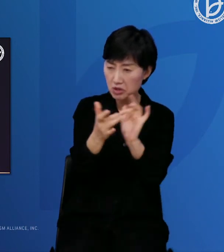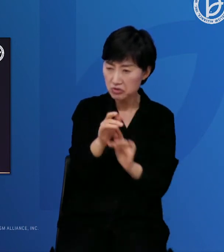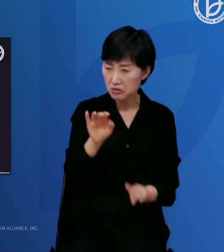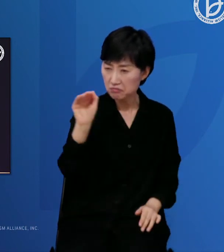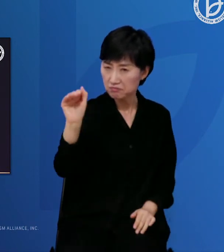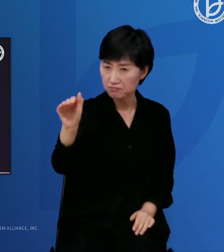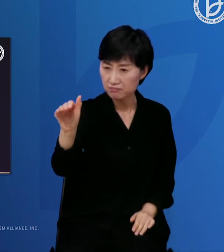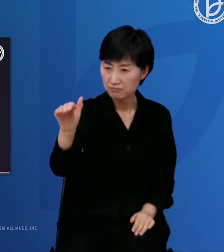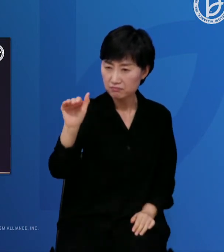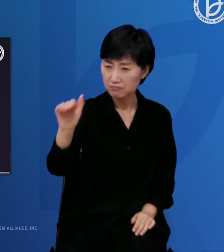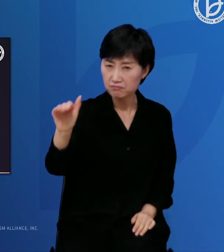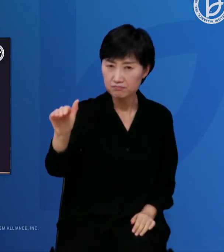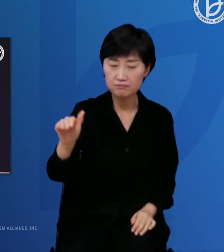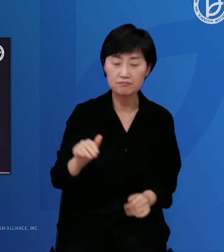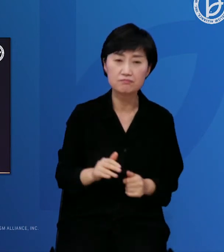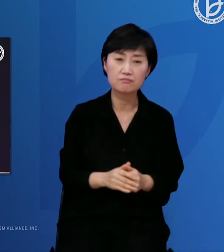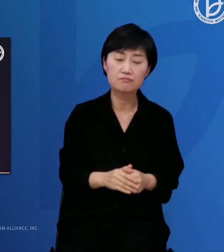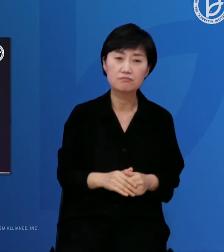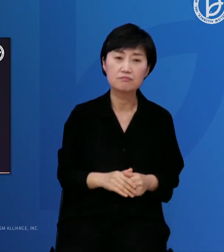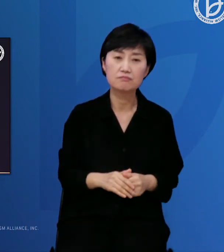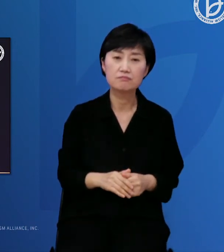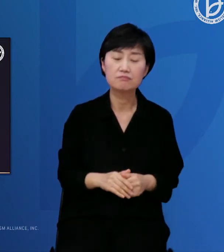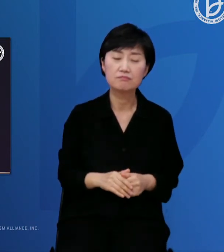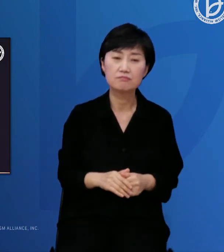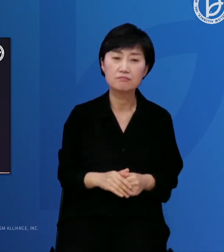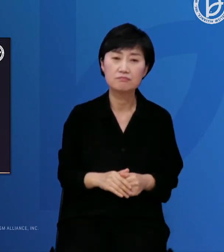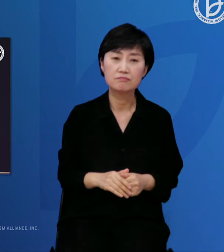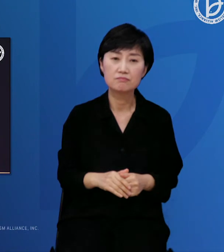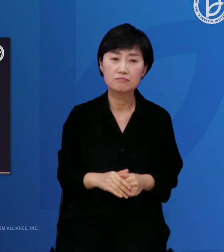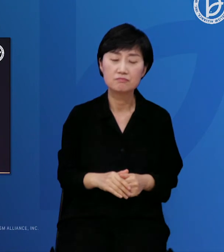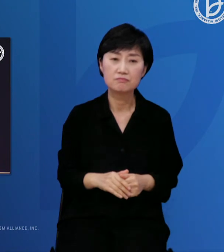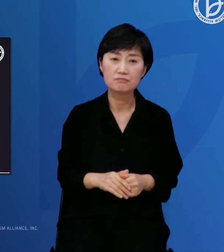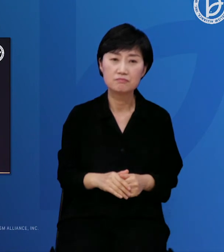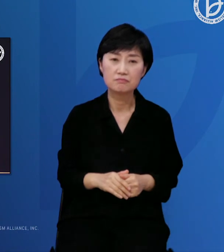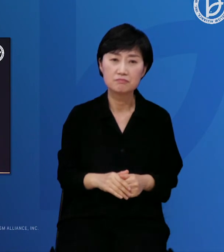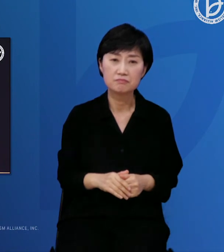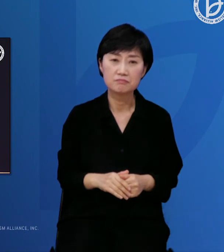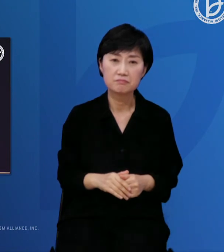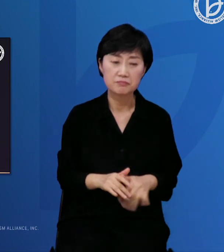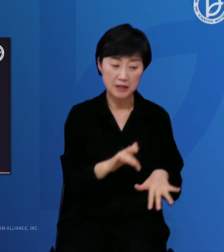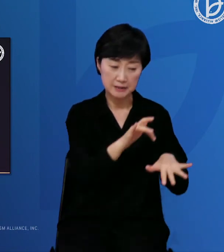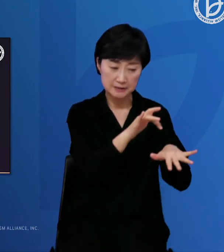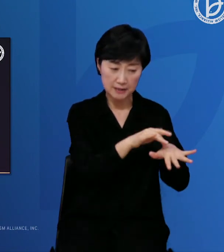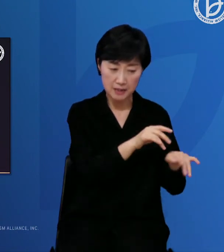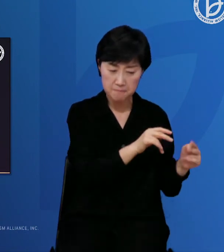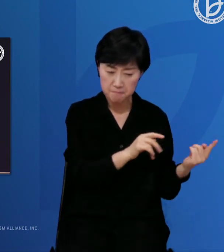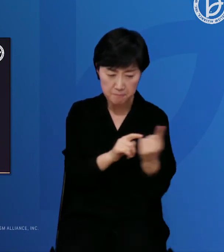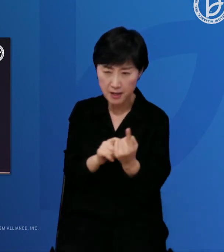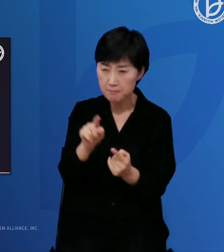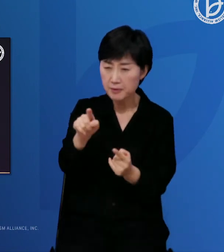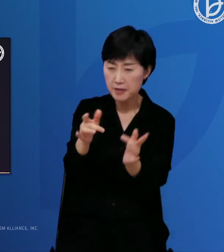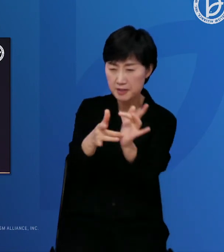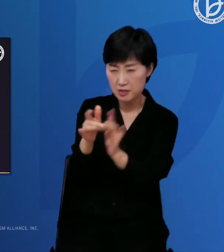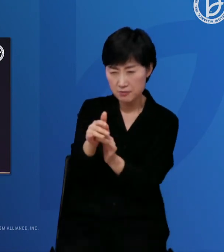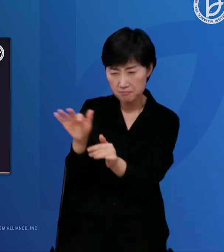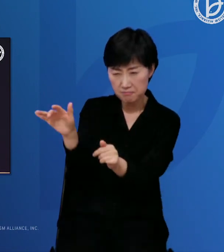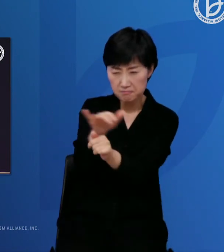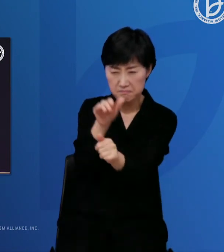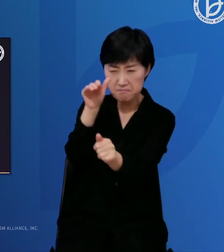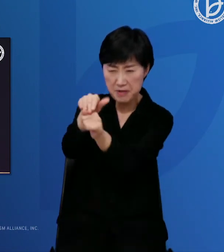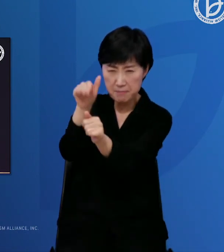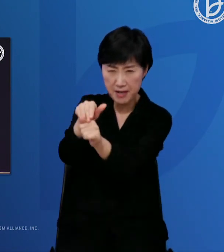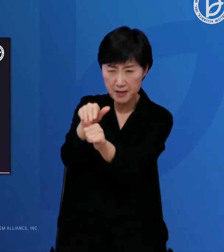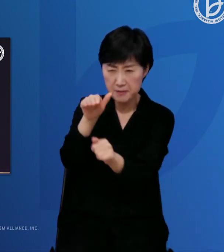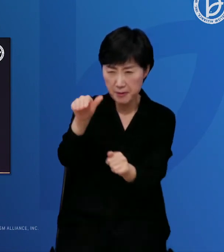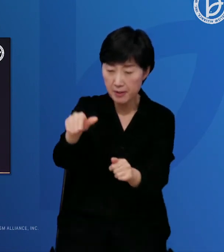this situation, he appears before Jesus. 굉장히 결정적인 시험을 걸었습니다. And he gives him a very decisive